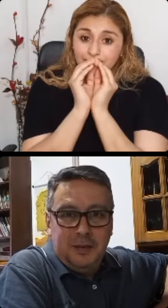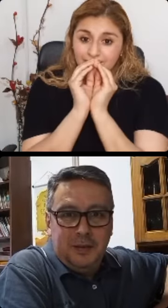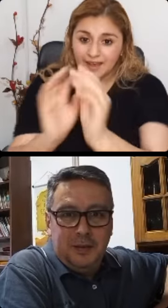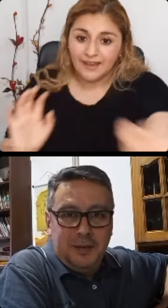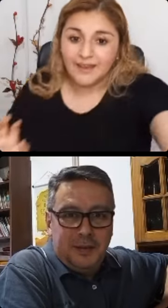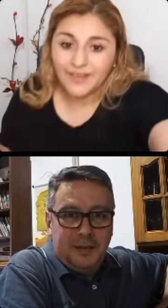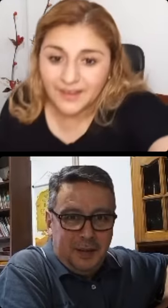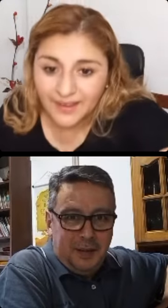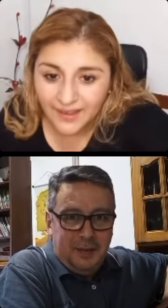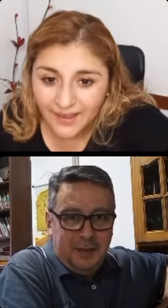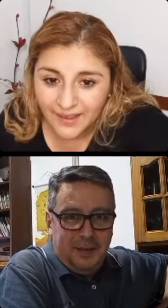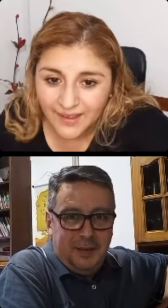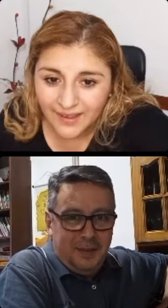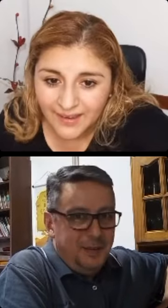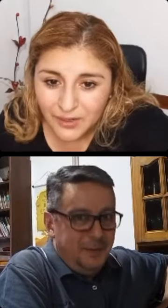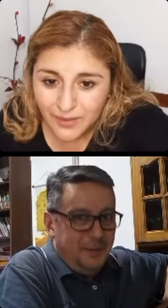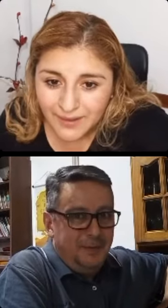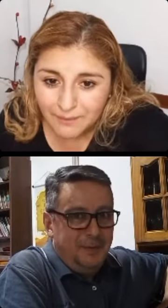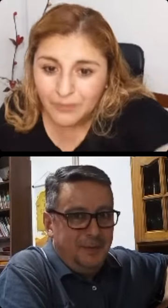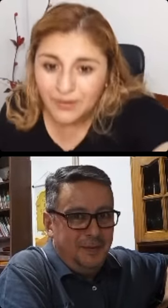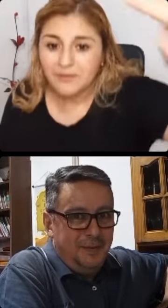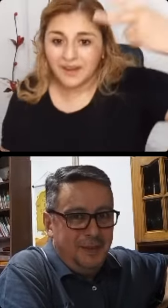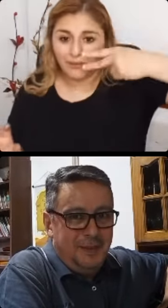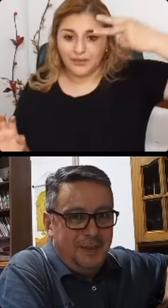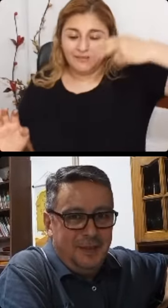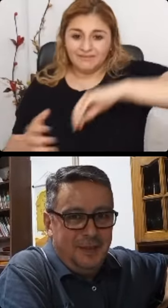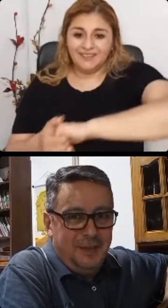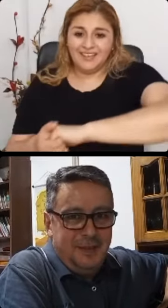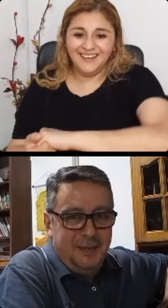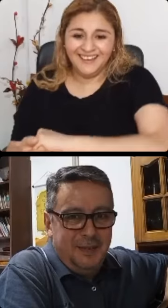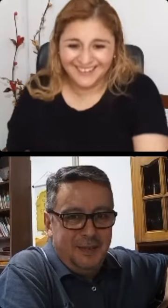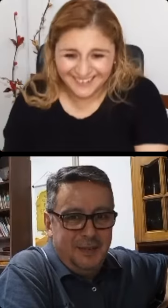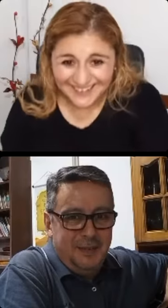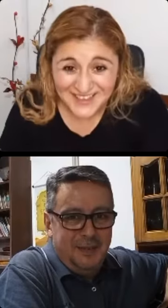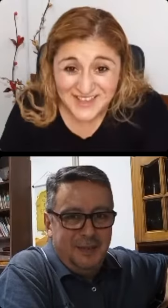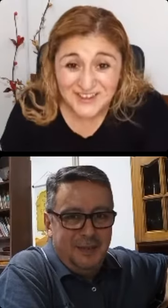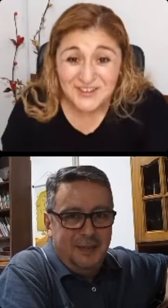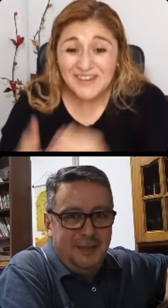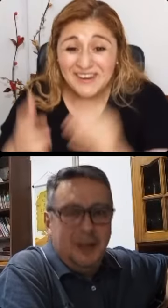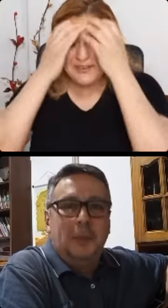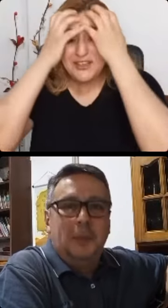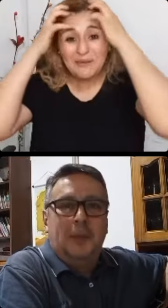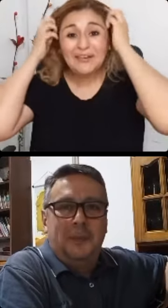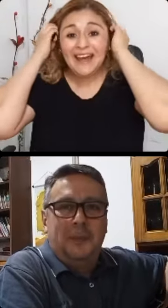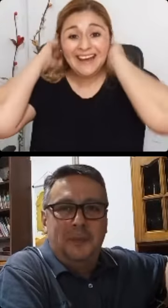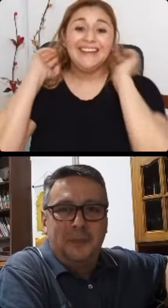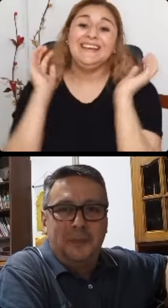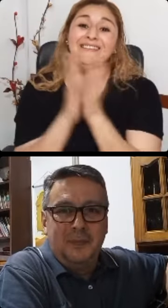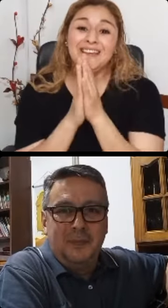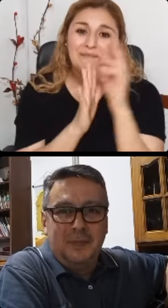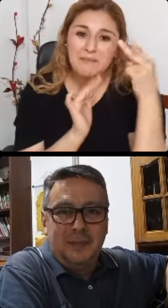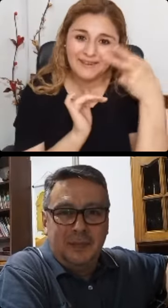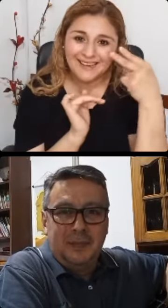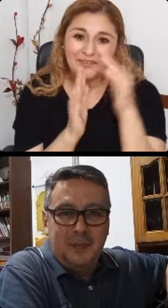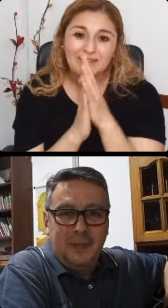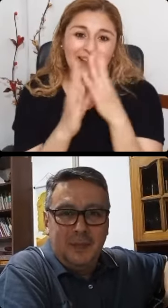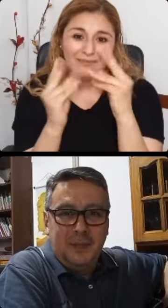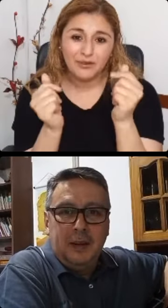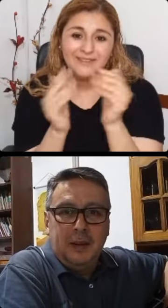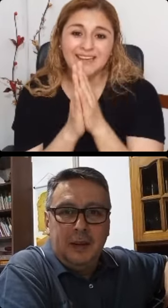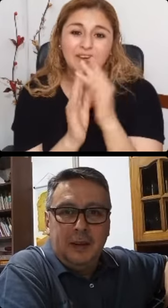¿sí? ¿sí? no me Paula no me responde no me respondió Paula así que me